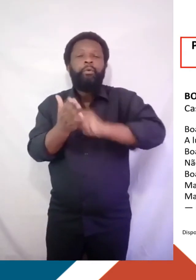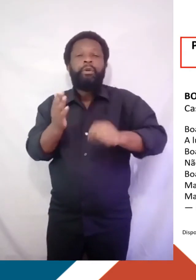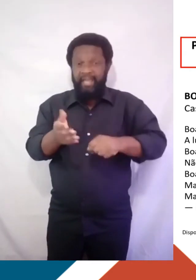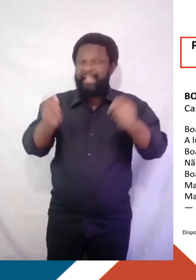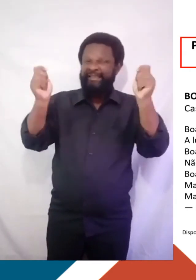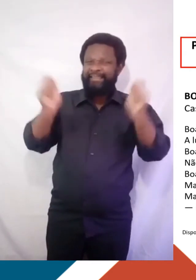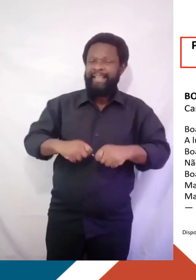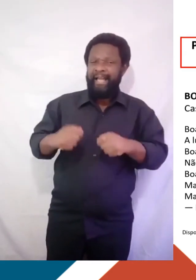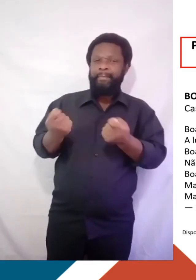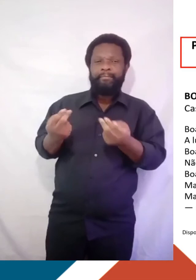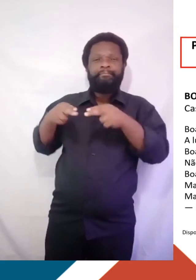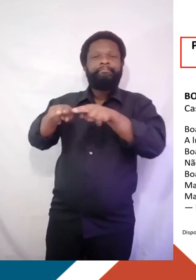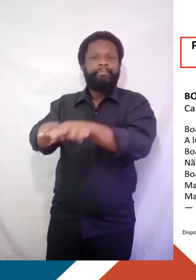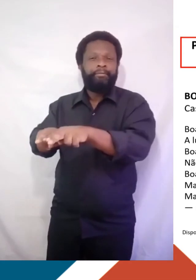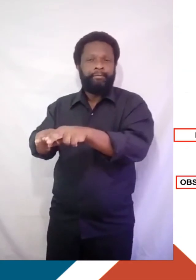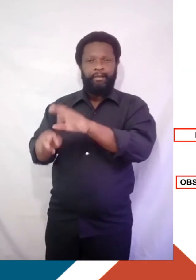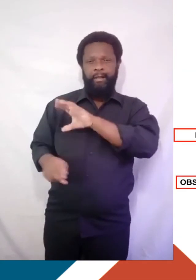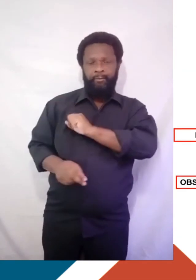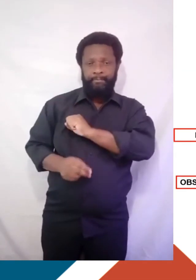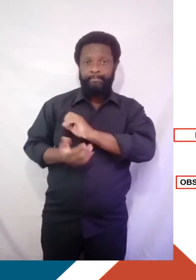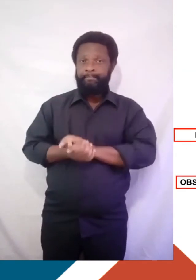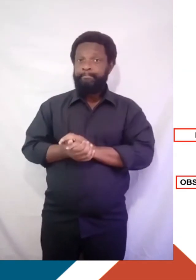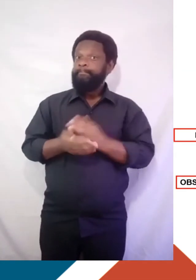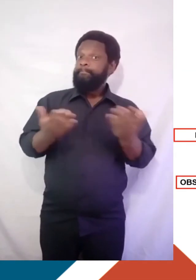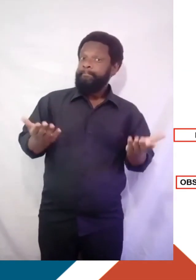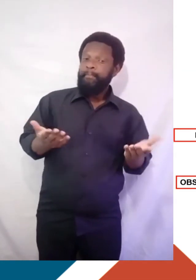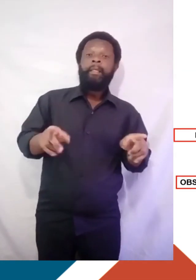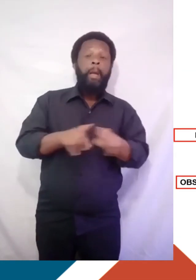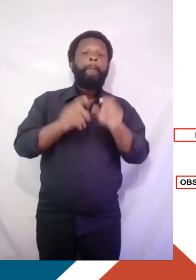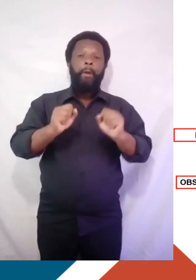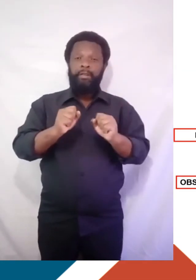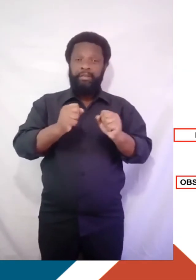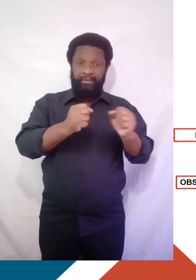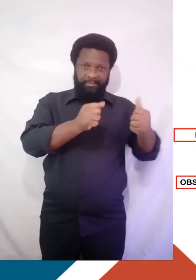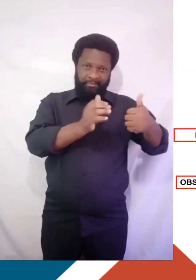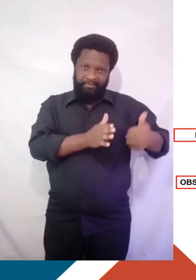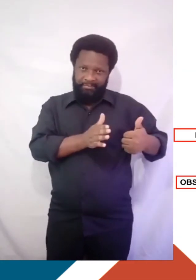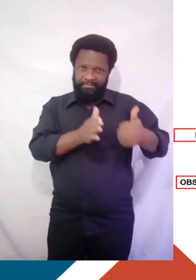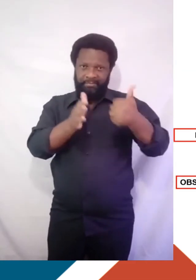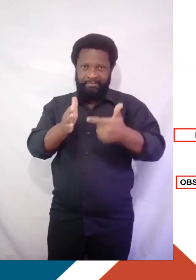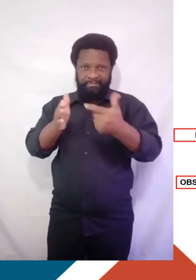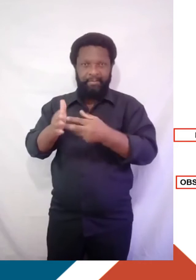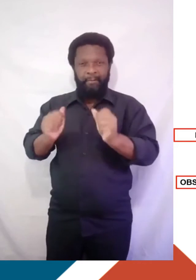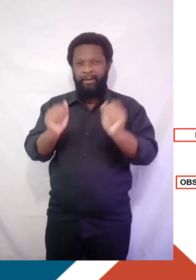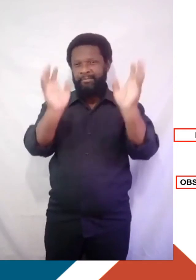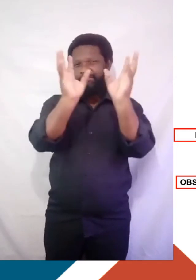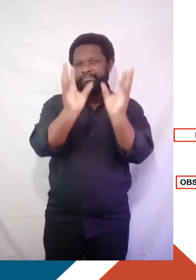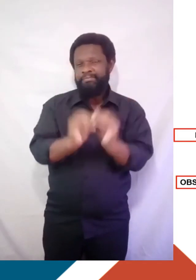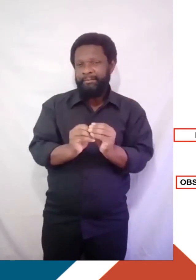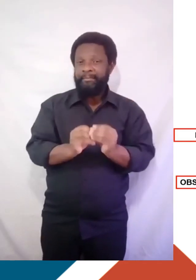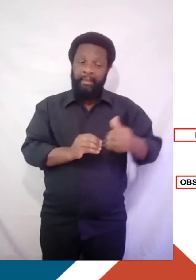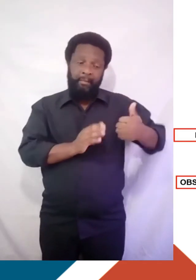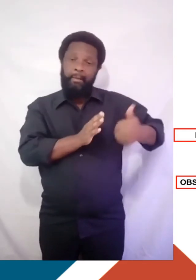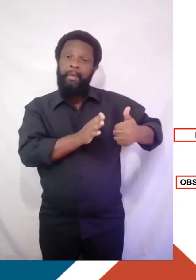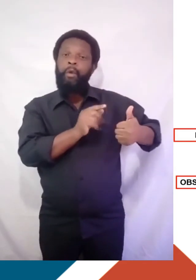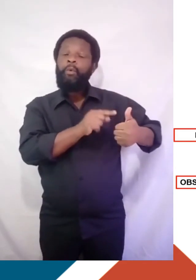de consumação física do amor. Por fim, podemos resumir as 3 gerações da poesia romântica. A primeira